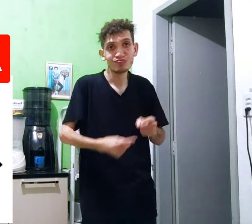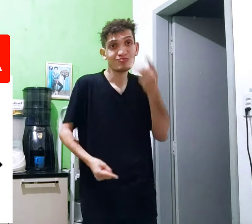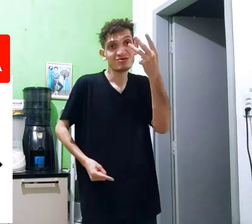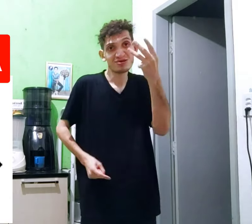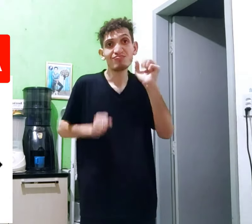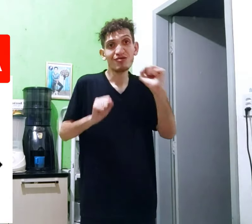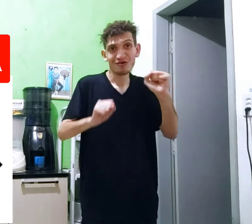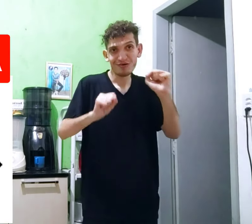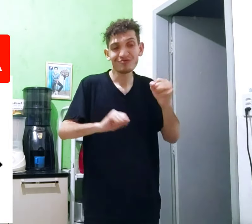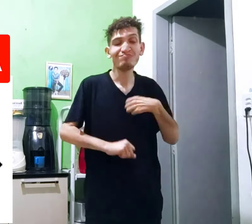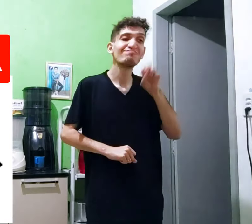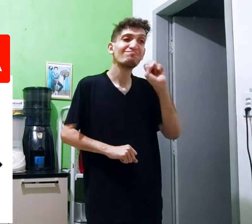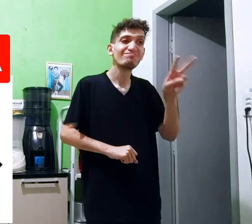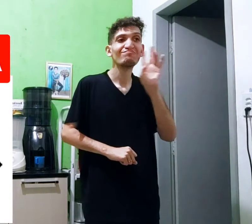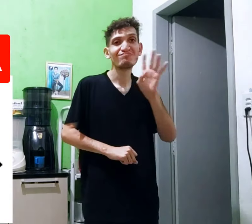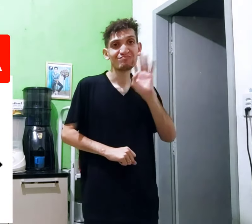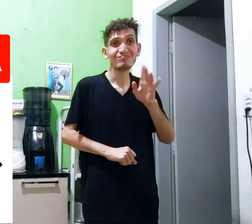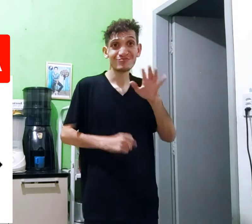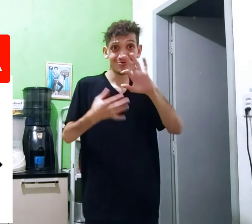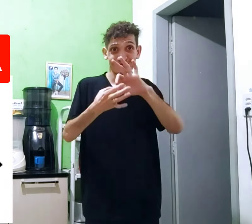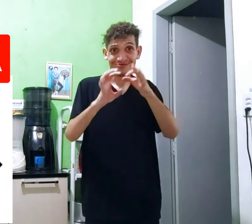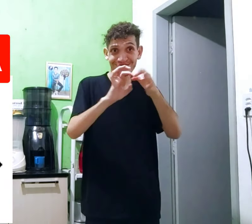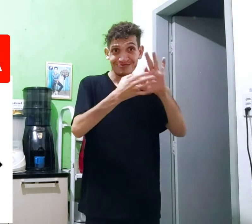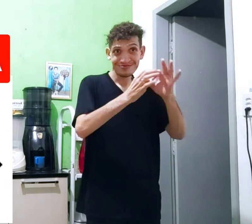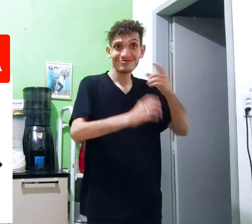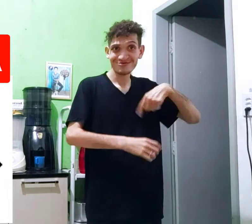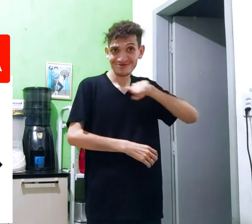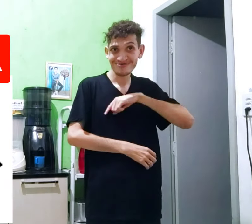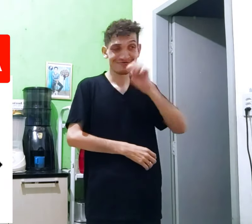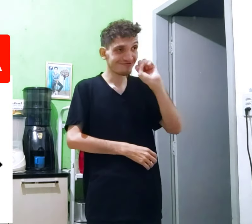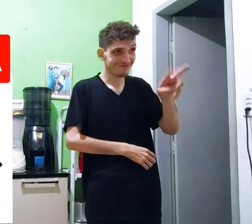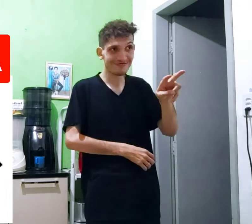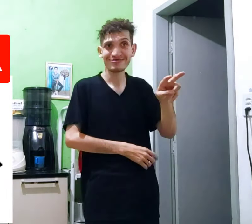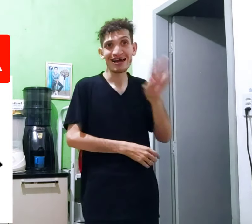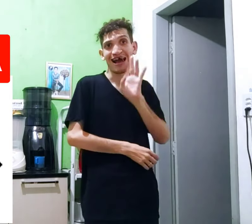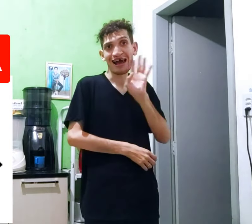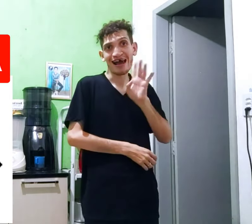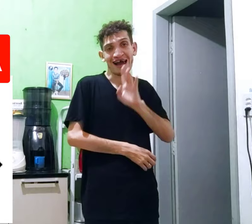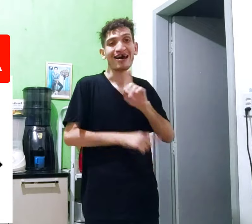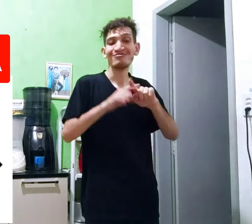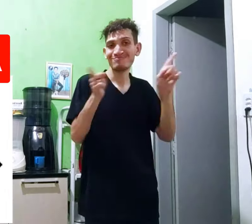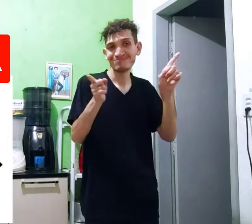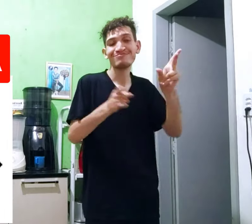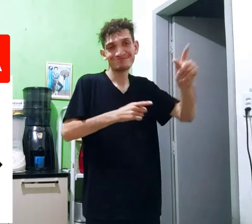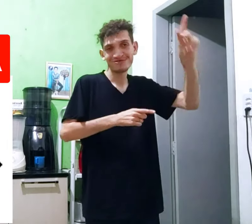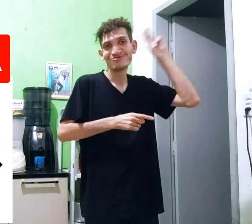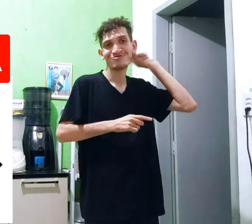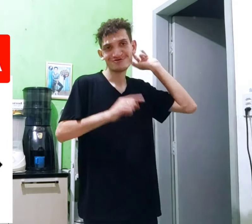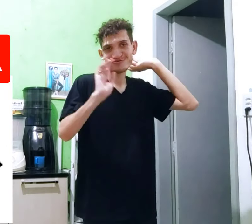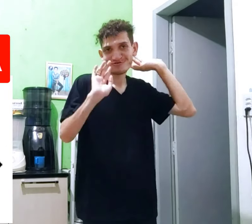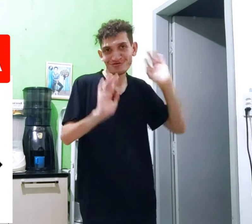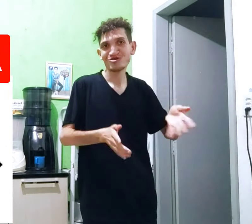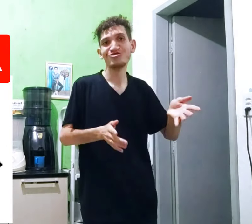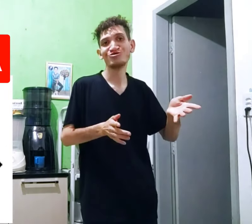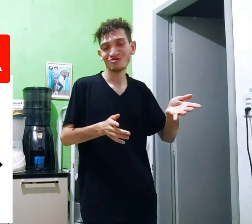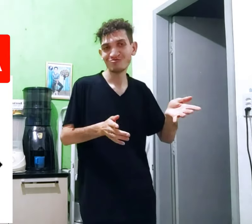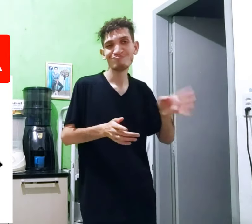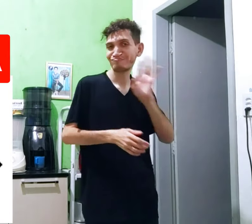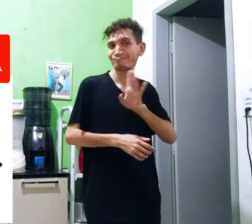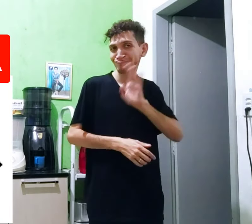grosso ainda, três tipos pode. Eu vi legal. O Olimpíadas nós vi, legal, mais antigo já.